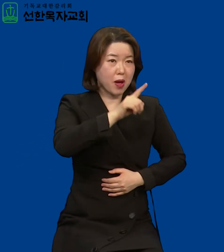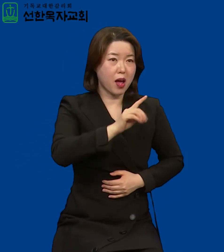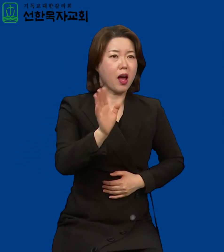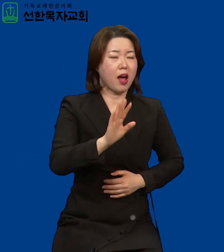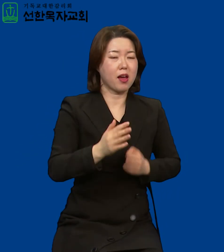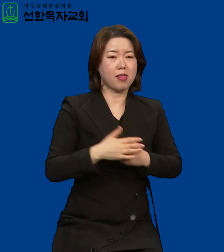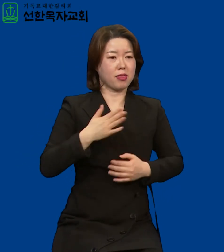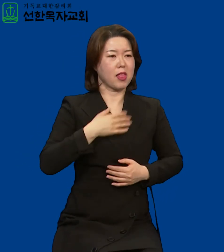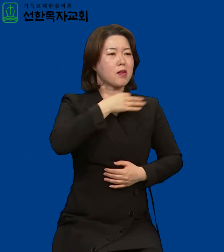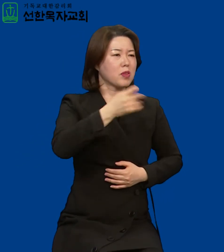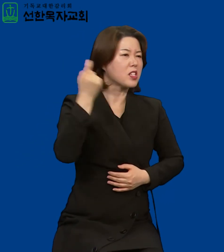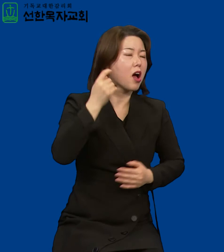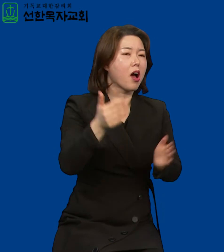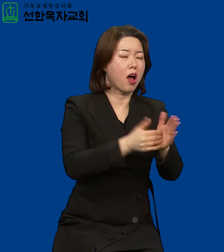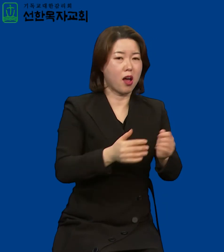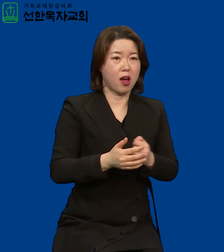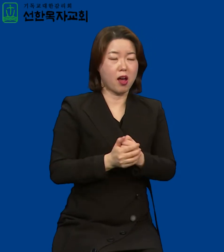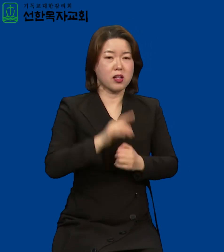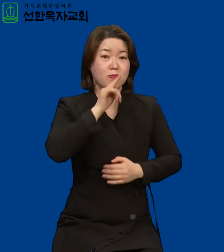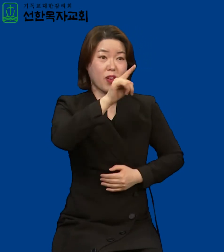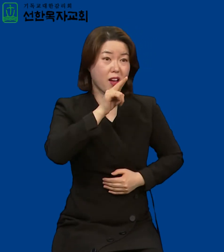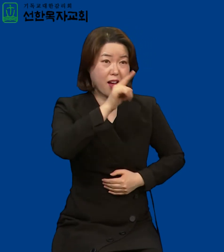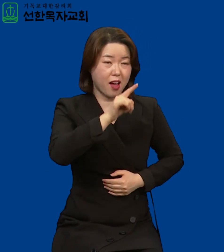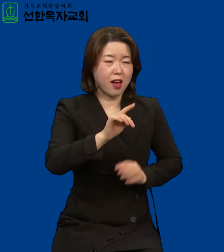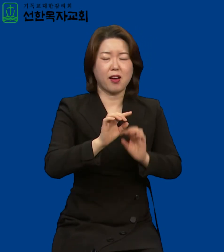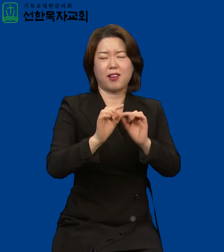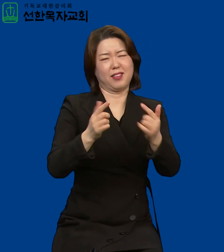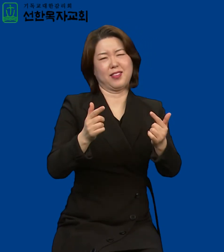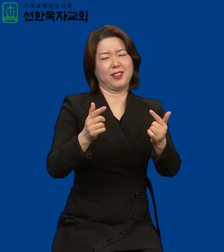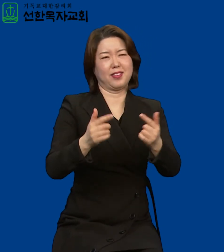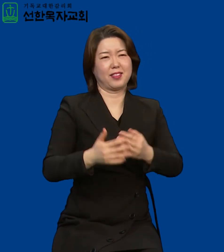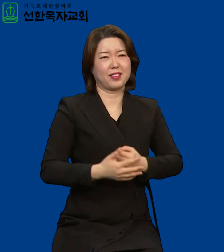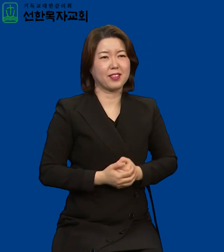음성 들었어 이렇게 말하라고 하는 게 아닙니다.